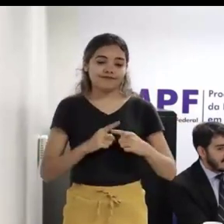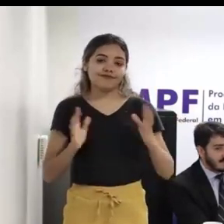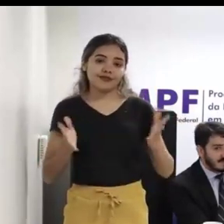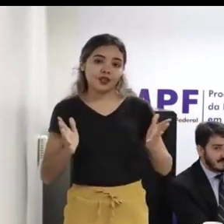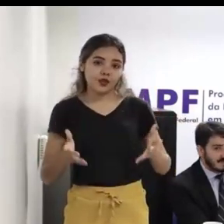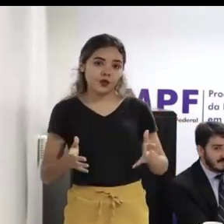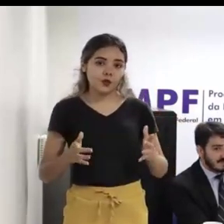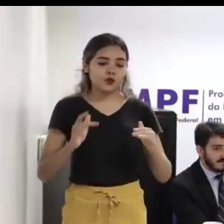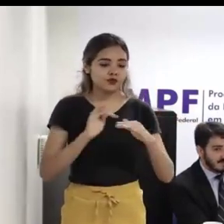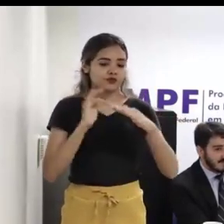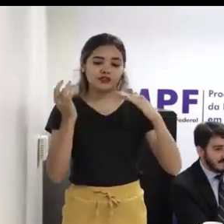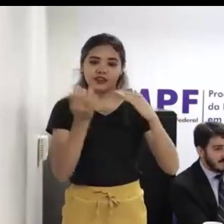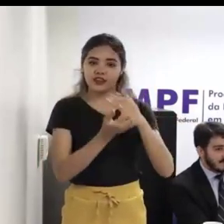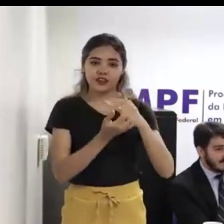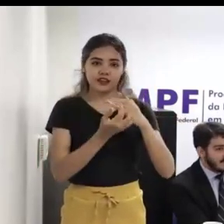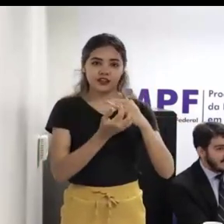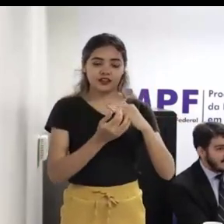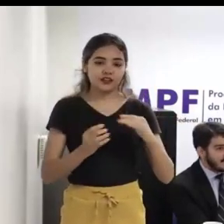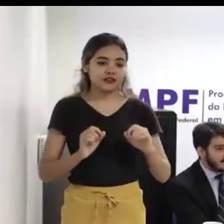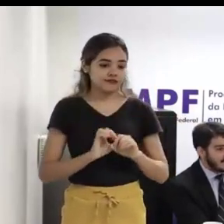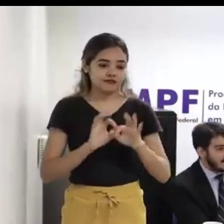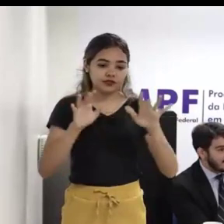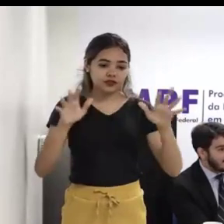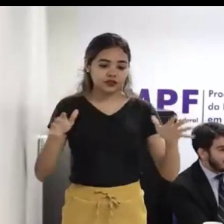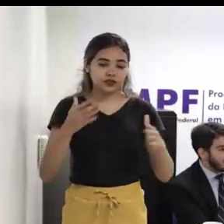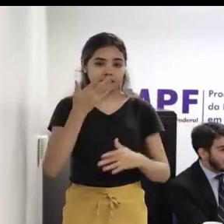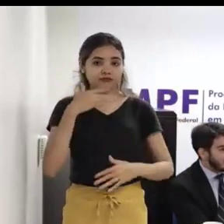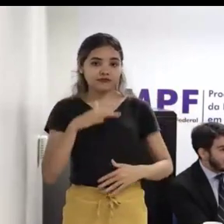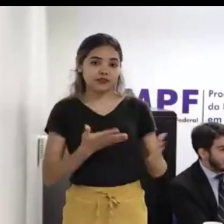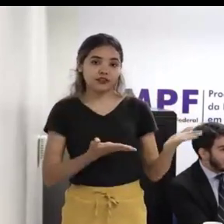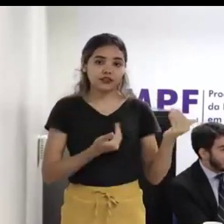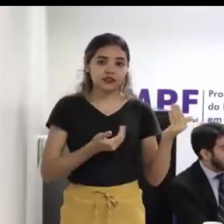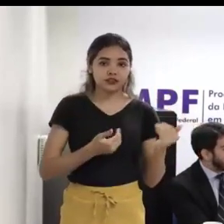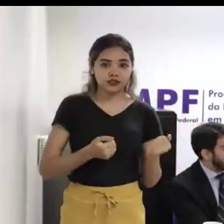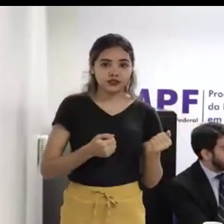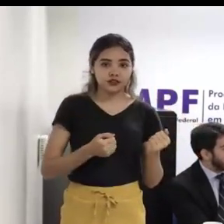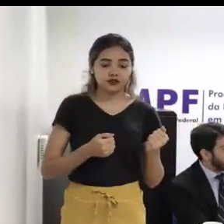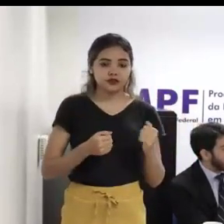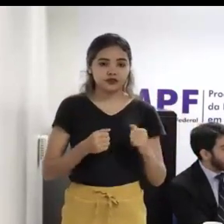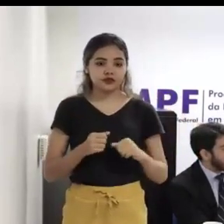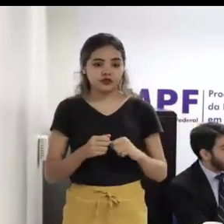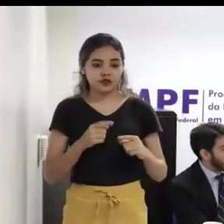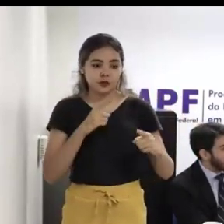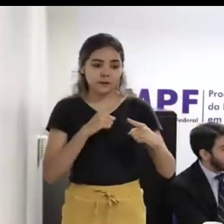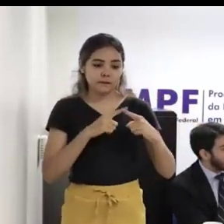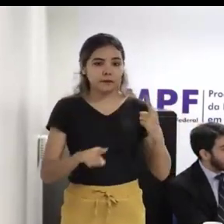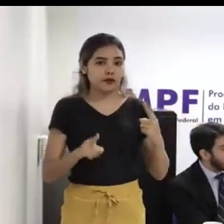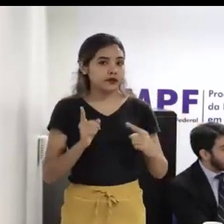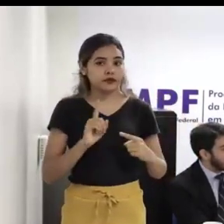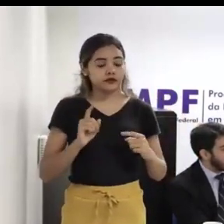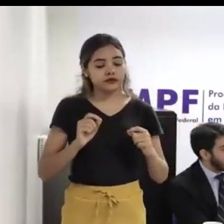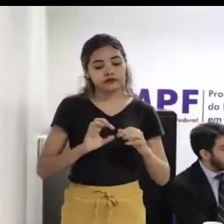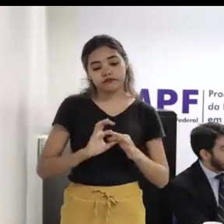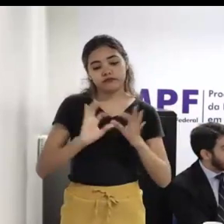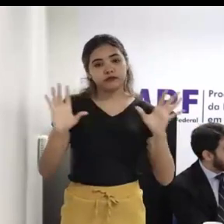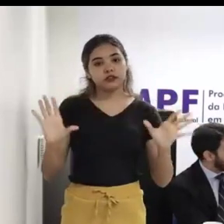estão responsáveis pelas suas proteção pela sua proteção às vezes não dominam essas ferramentas tecnológicas essas inovações tanto quanto